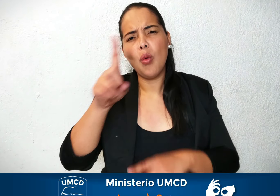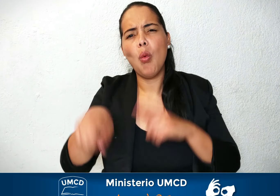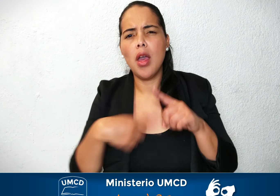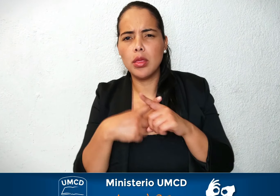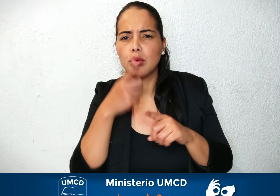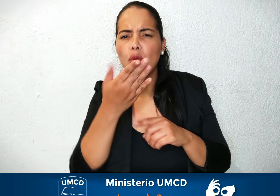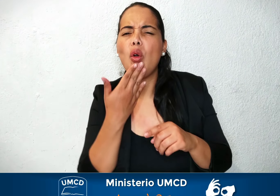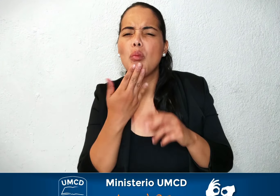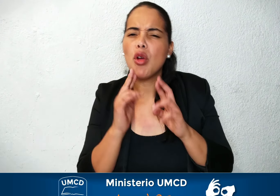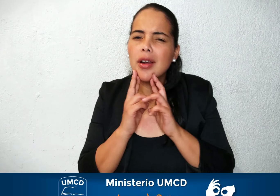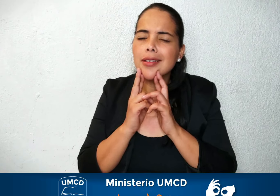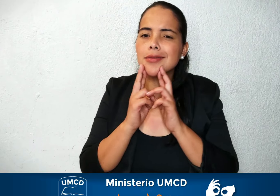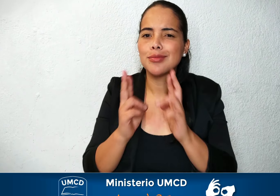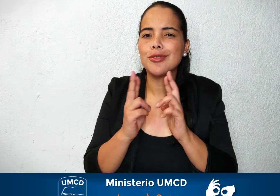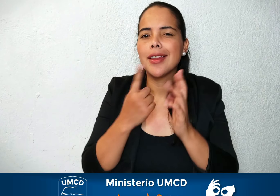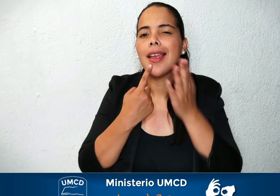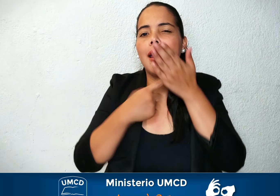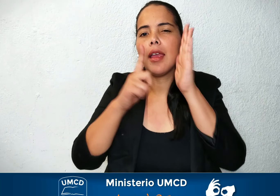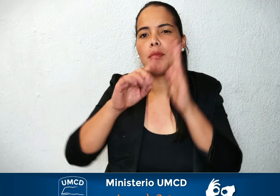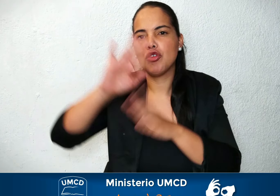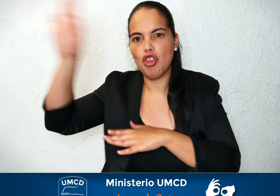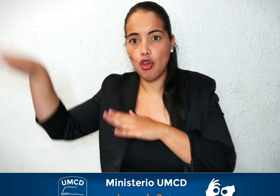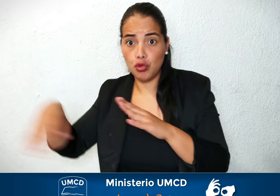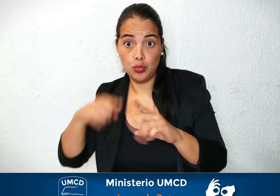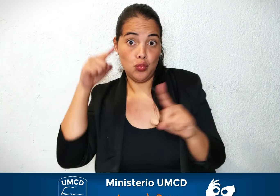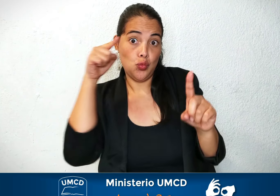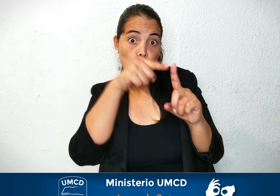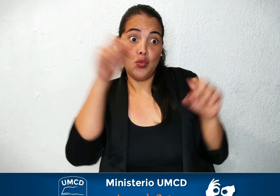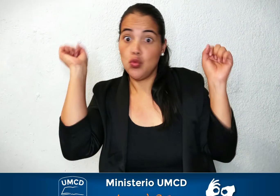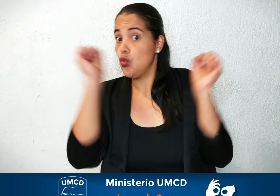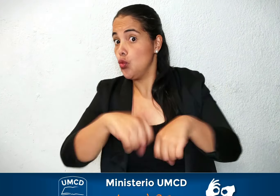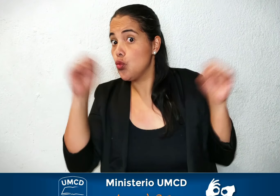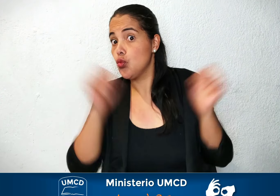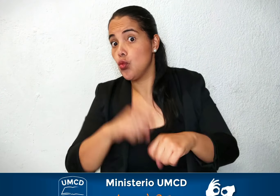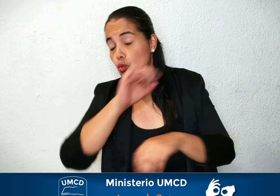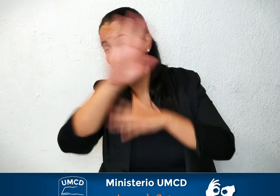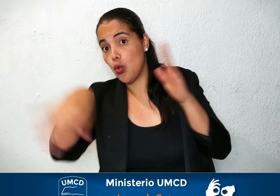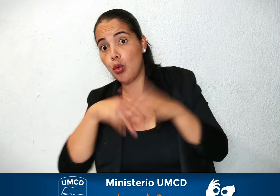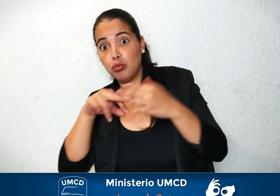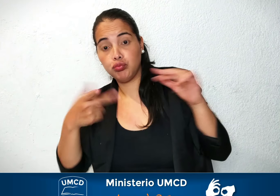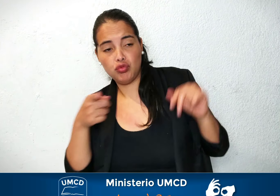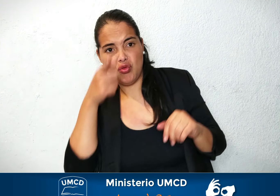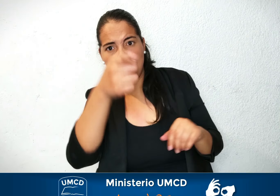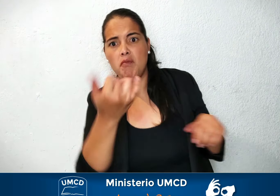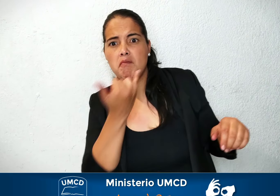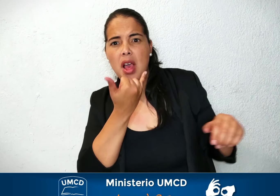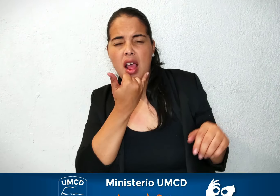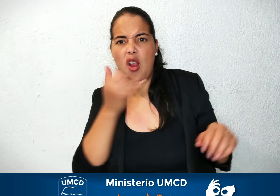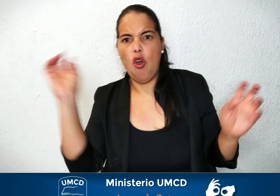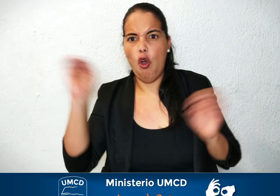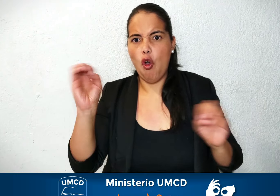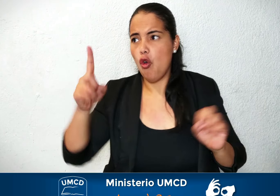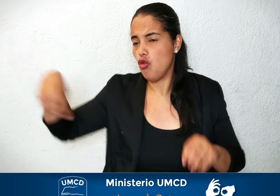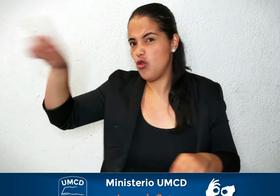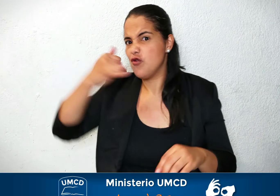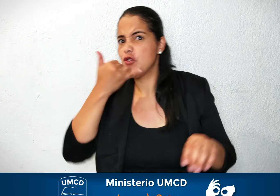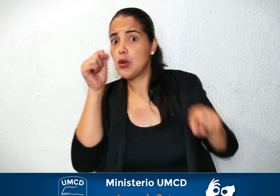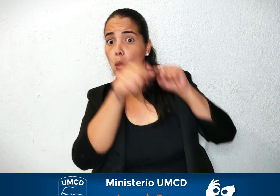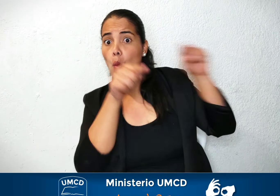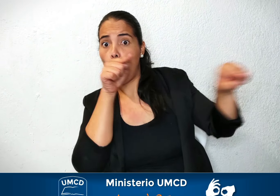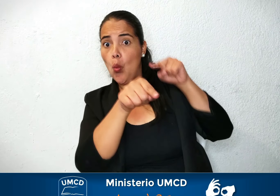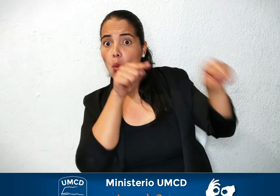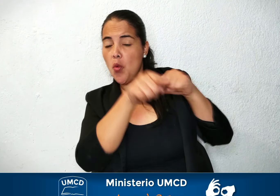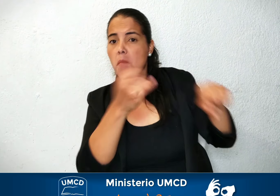¿Cómo responderíamos nosotros si fuéramos acusados injustamente o estuviéramos recibiendo algún trato injusto de